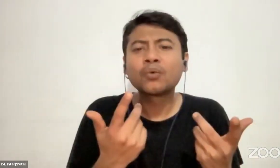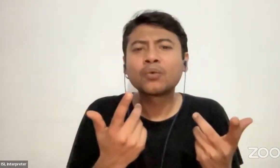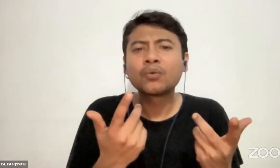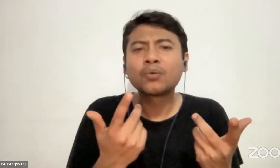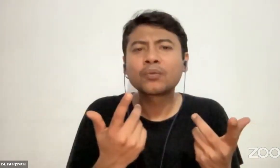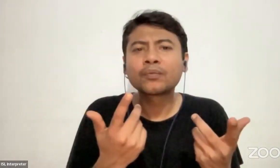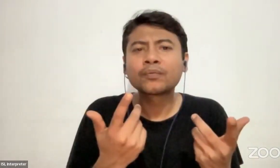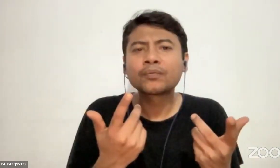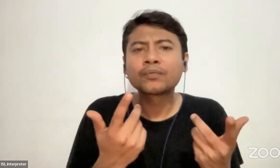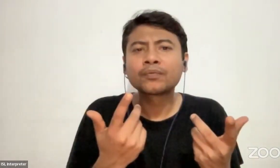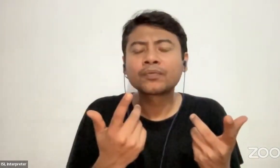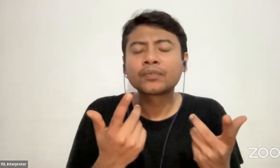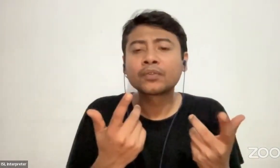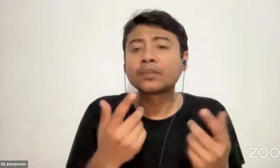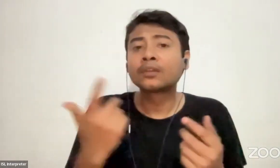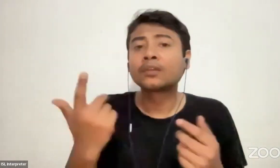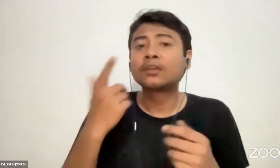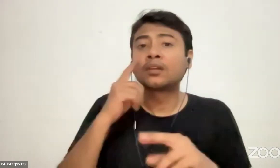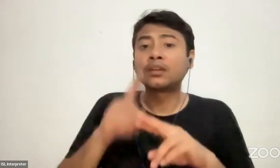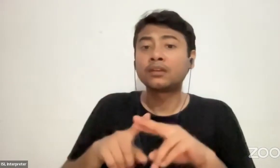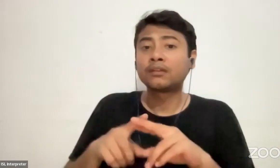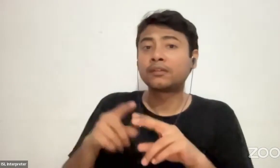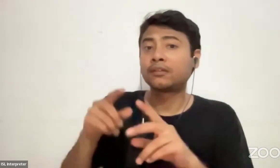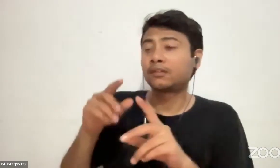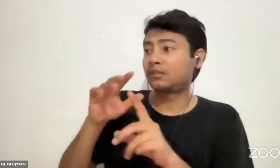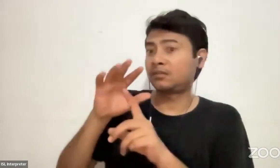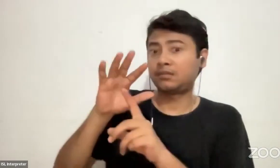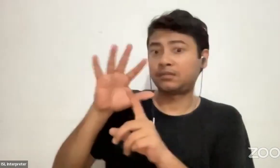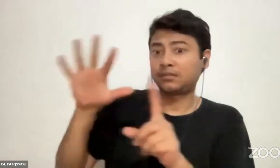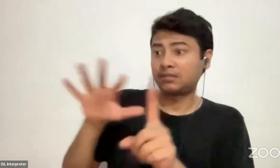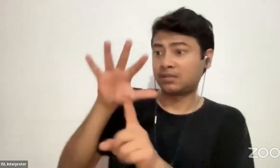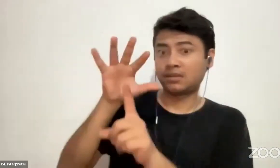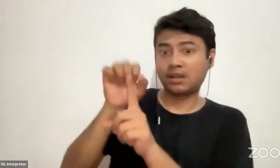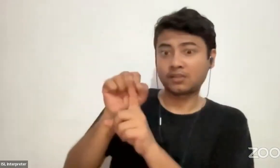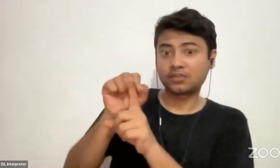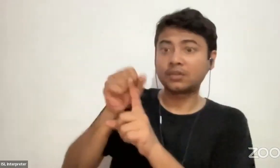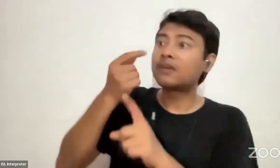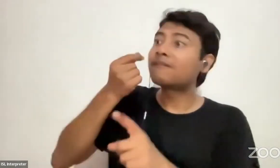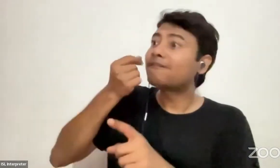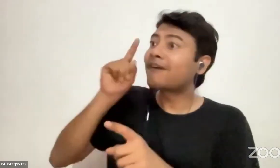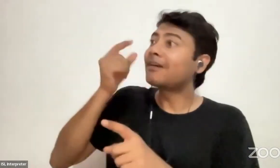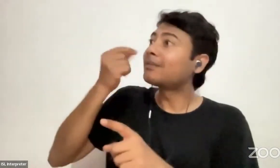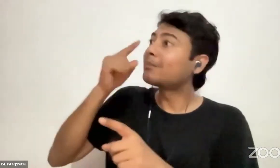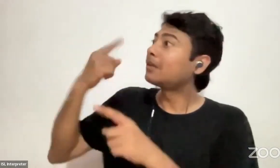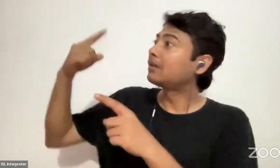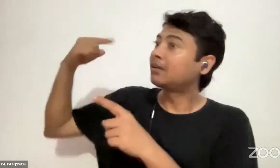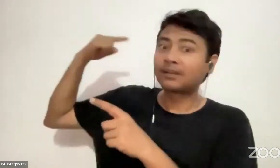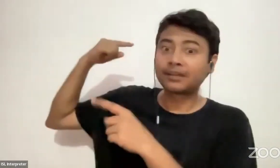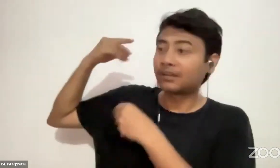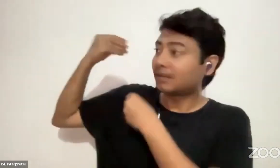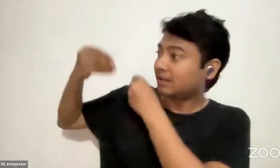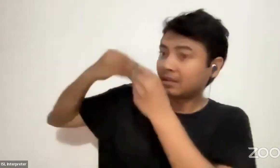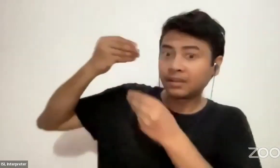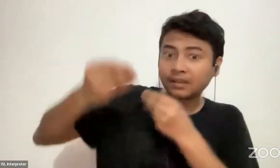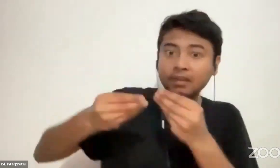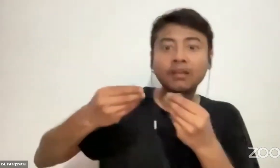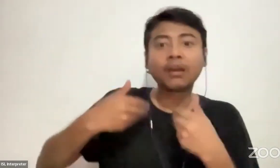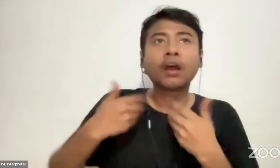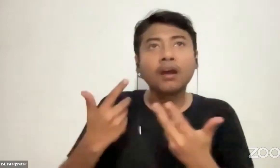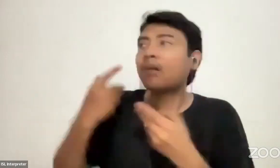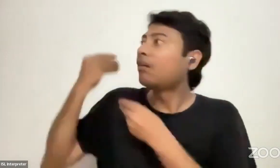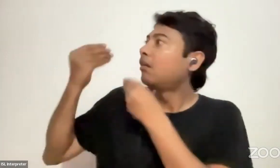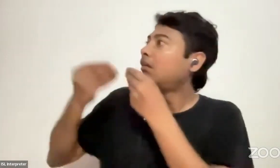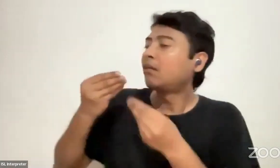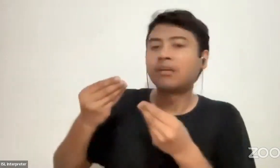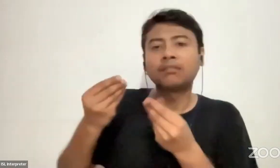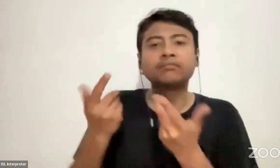वही शायद पद्धति है, प्रोसेस जिसको हम कहेंगे। तो इस प्रकार से अनेक अनेक अनेक